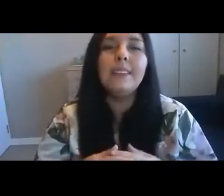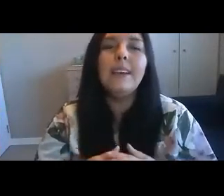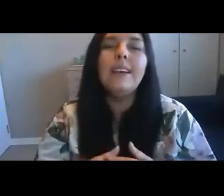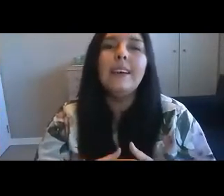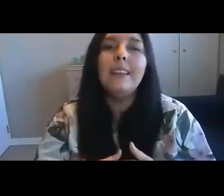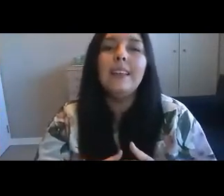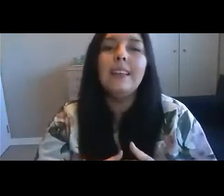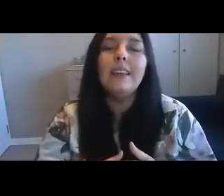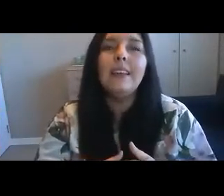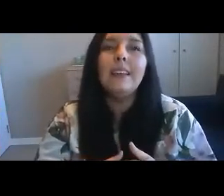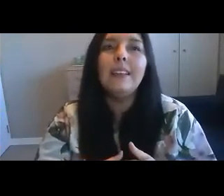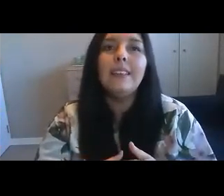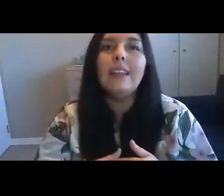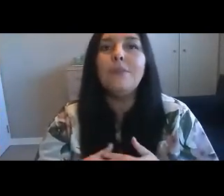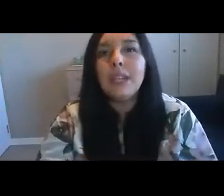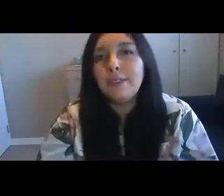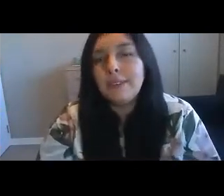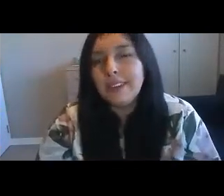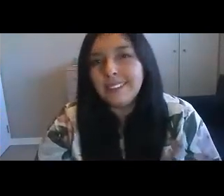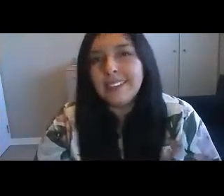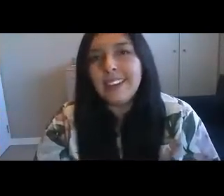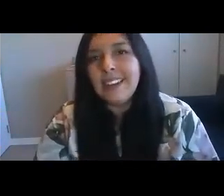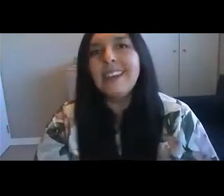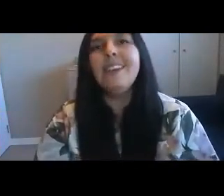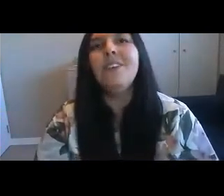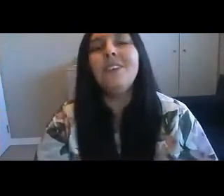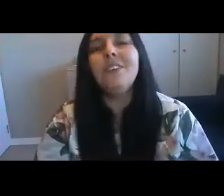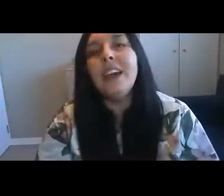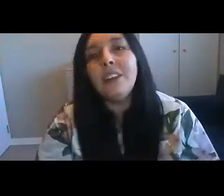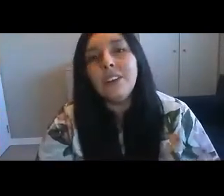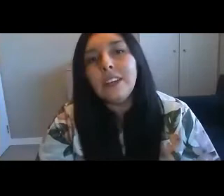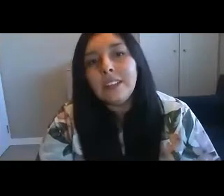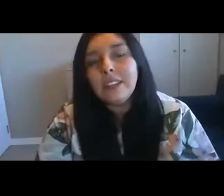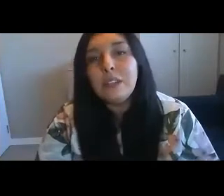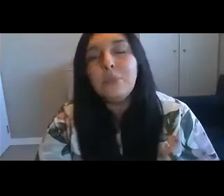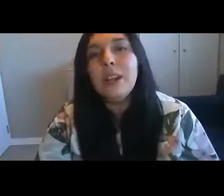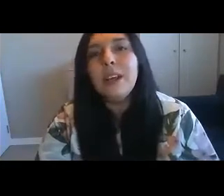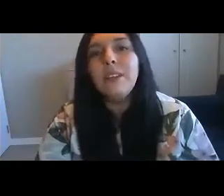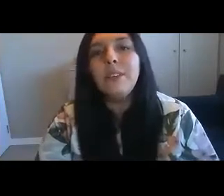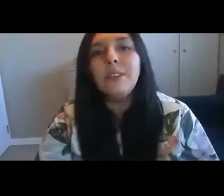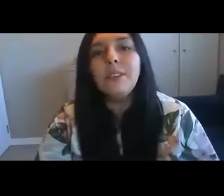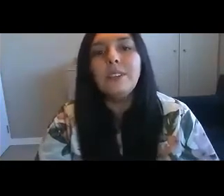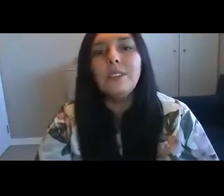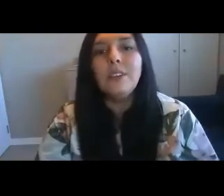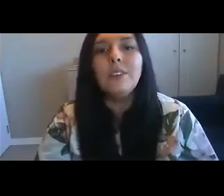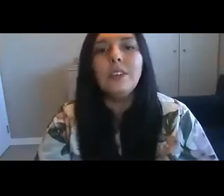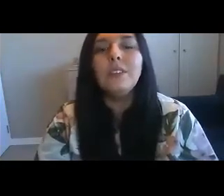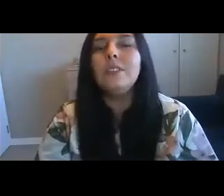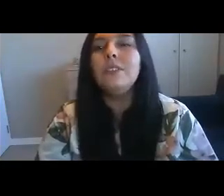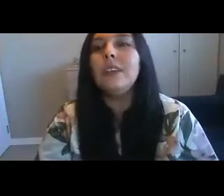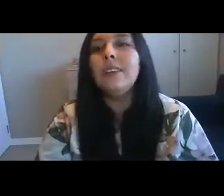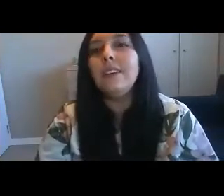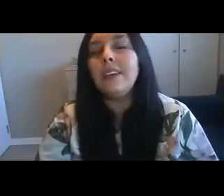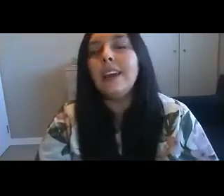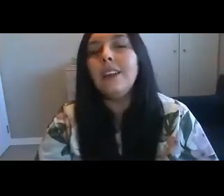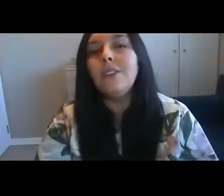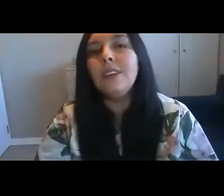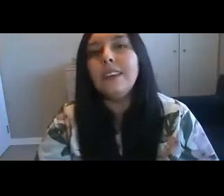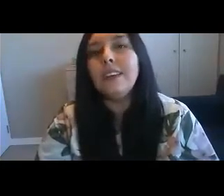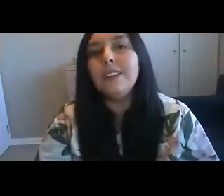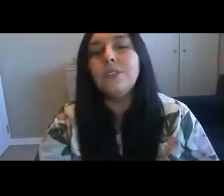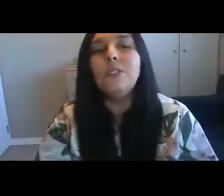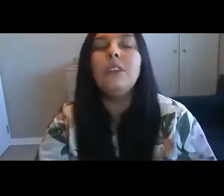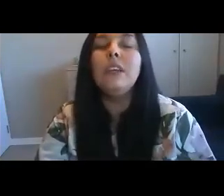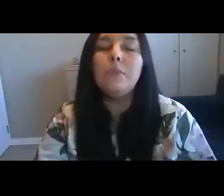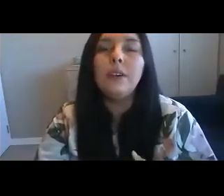una alianza de la buena fe, en realidad. No es algo que esté estipulado dentro de los contratos, sino que es algo